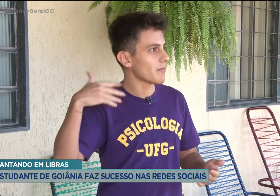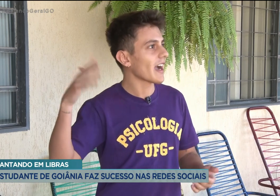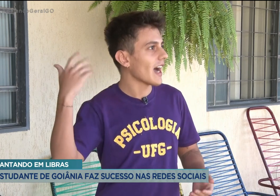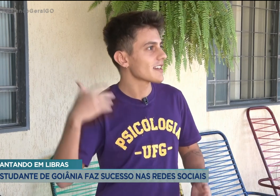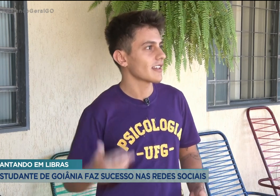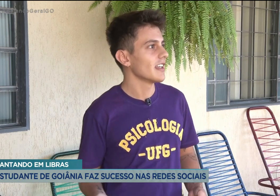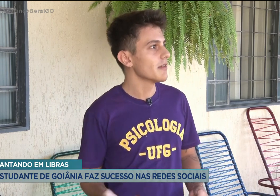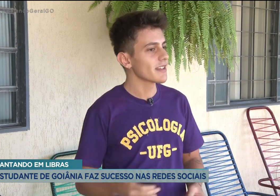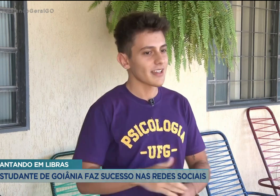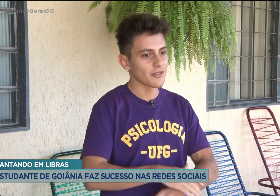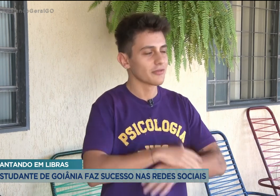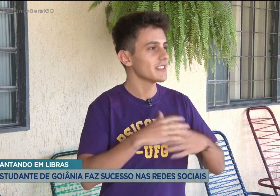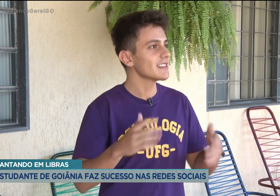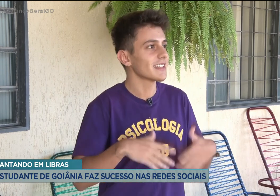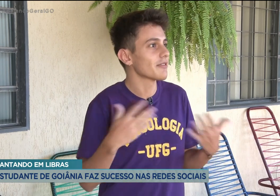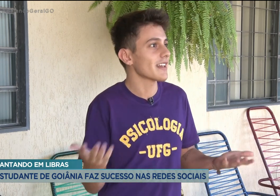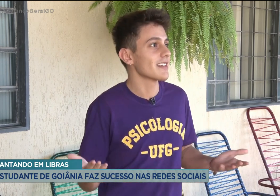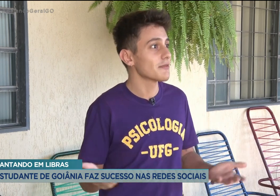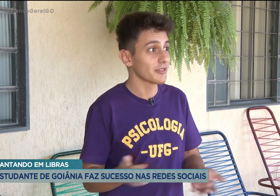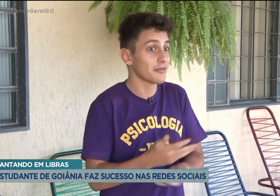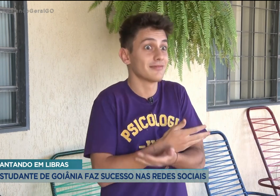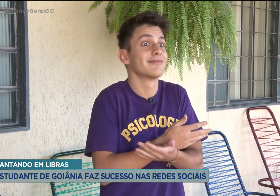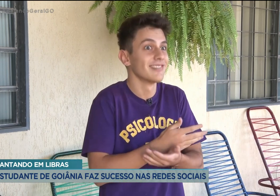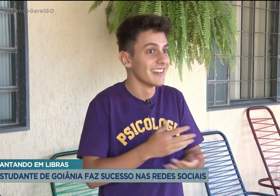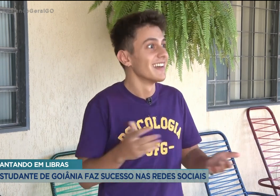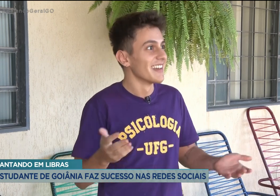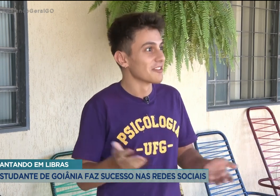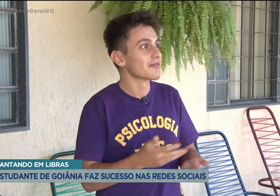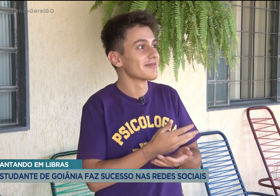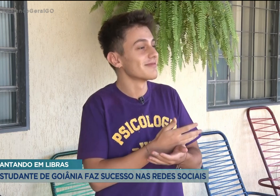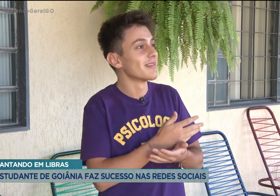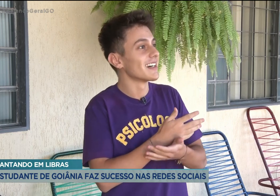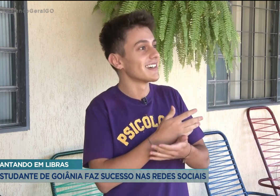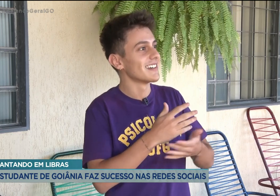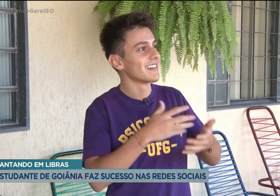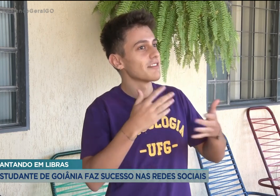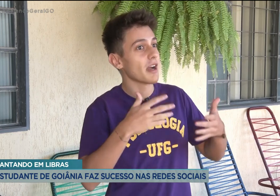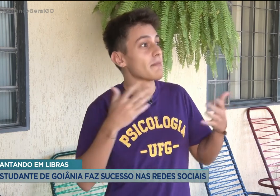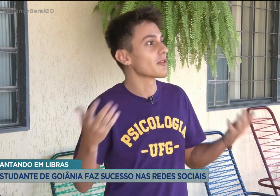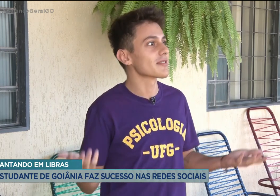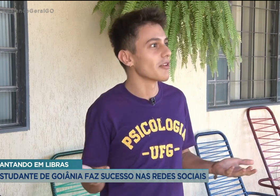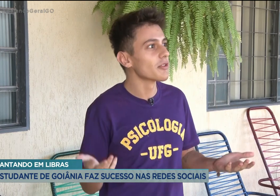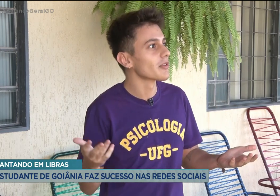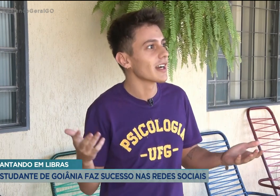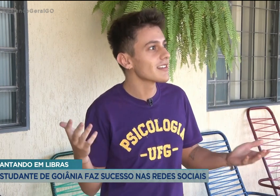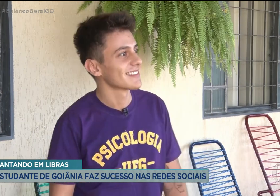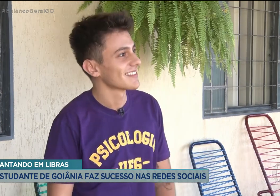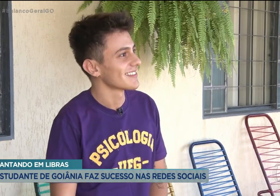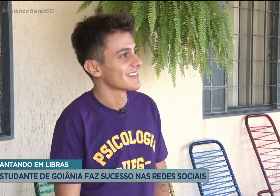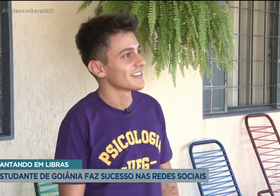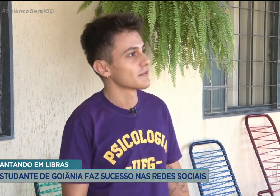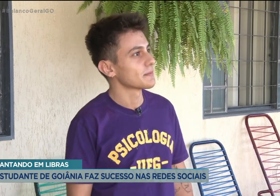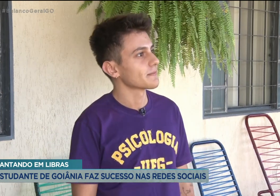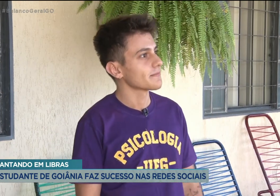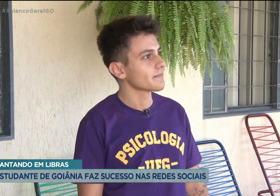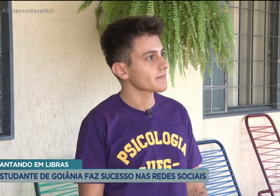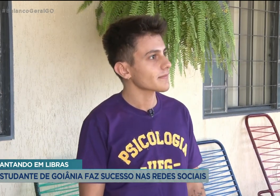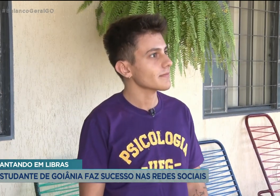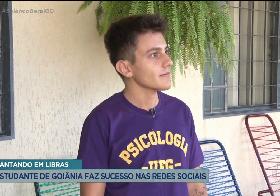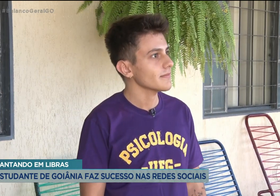uma bagagem na libras Resolvi, tentei fazer, tipo, deu uma repercussão muito grande Gustavo, a gente faz vídeo e joga